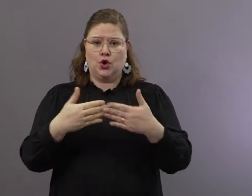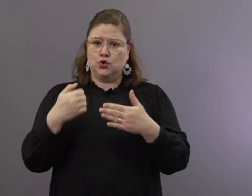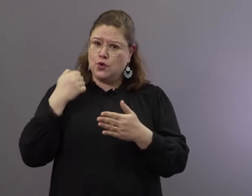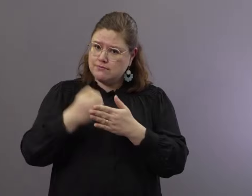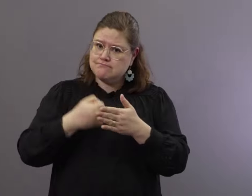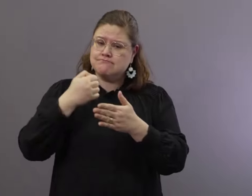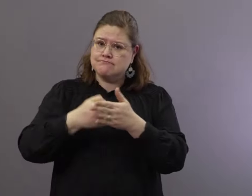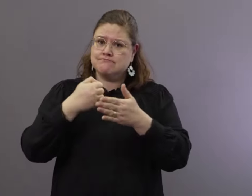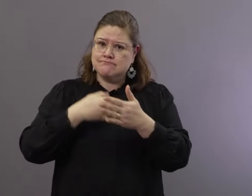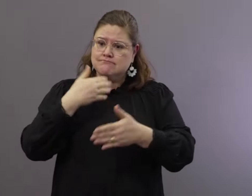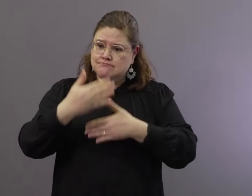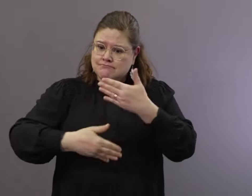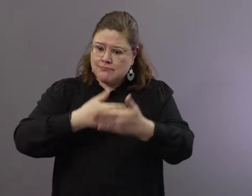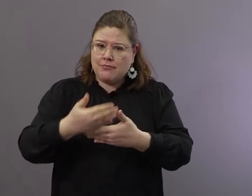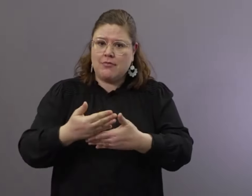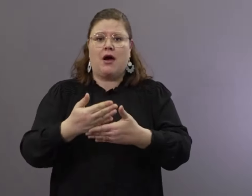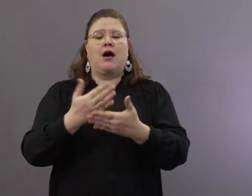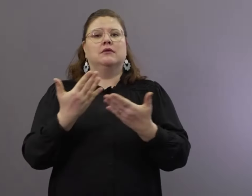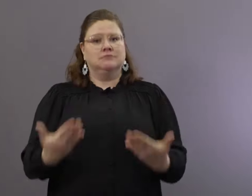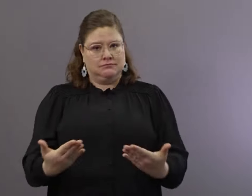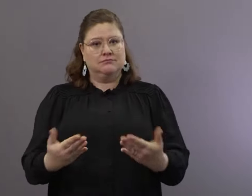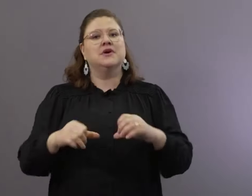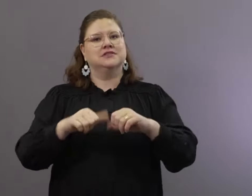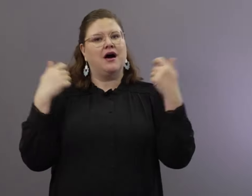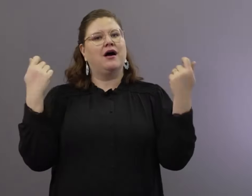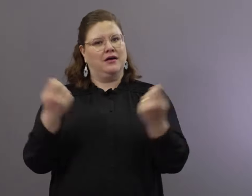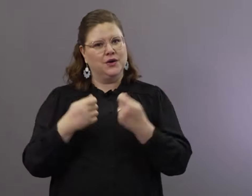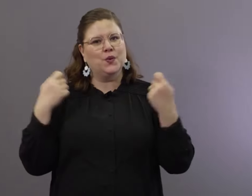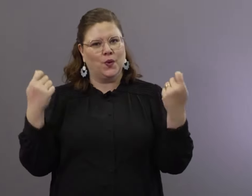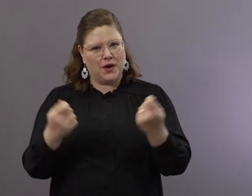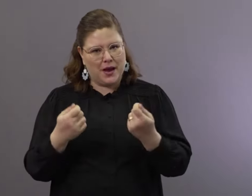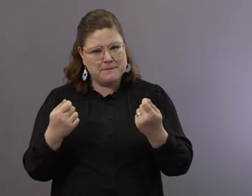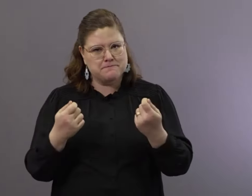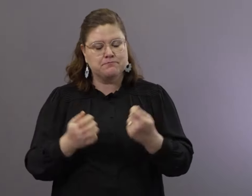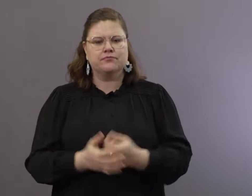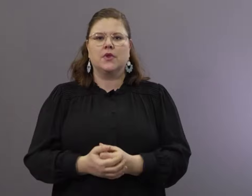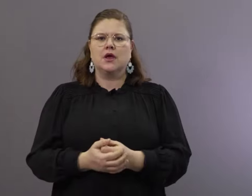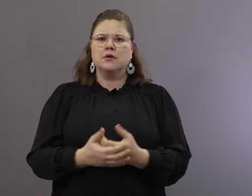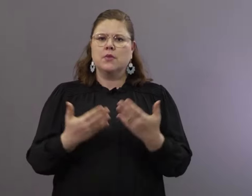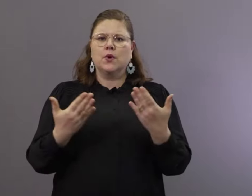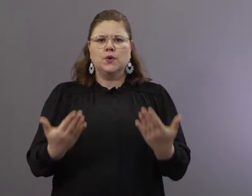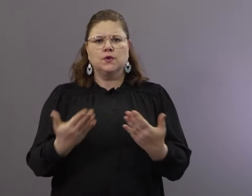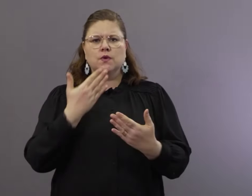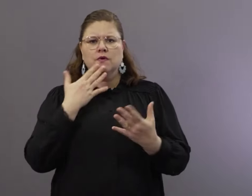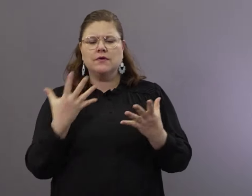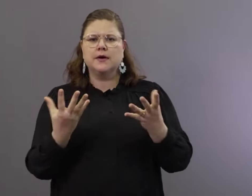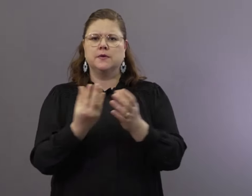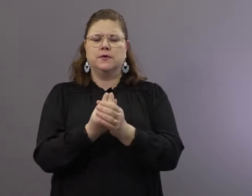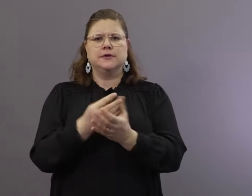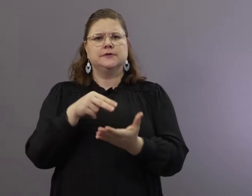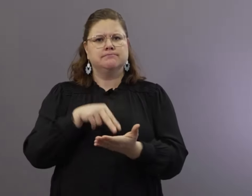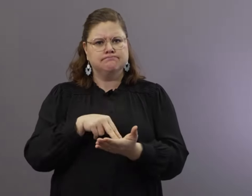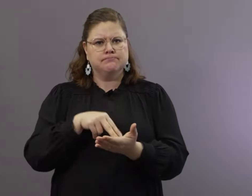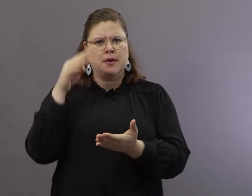tänään syytä juhlistaa. Mutta tänään on myös hyvä yhdessä suunnata katseen